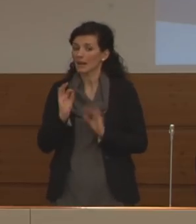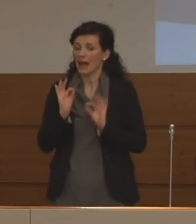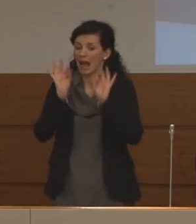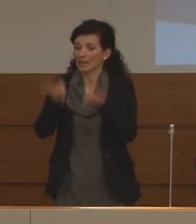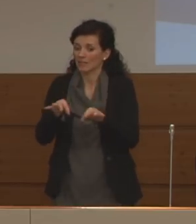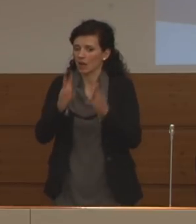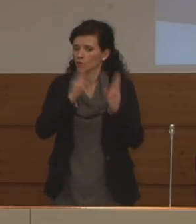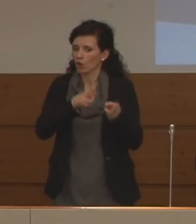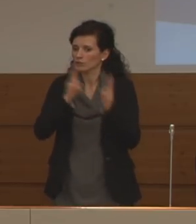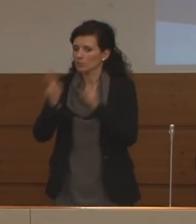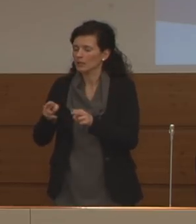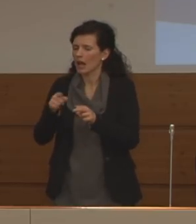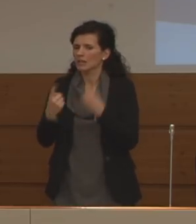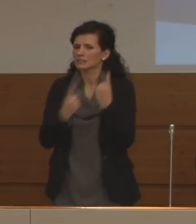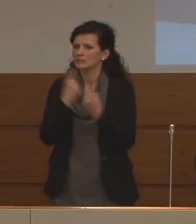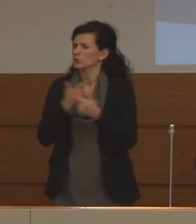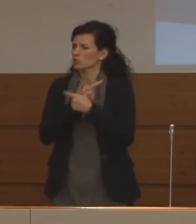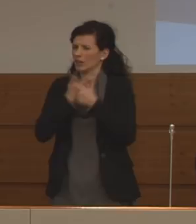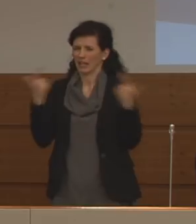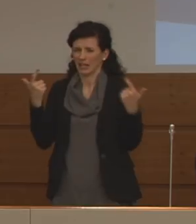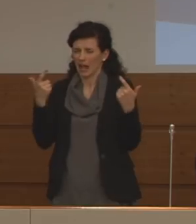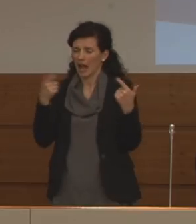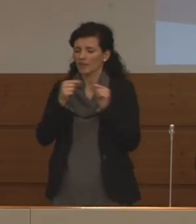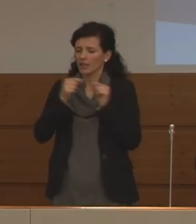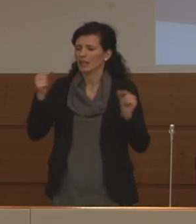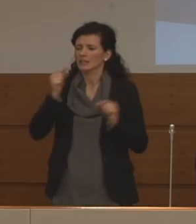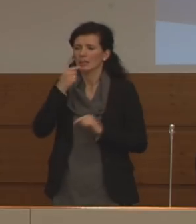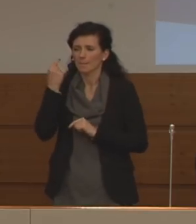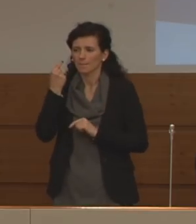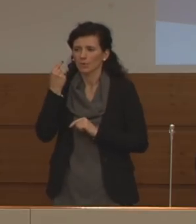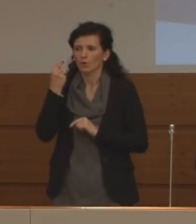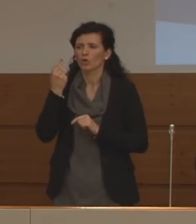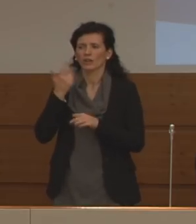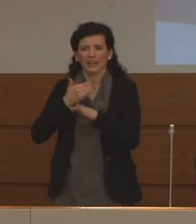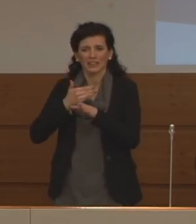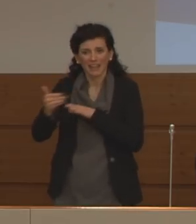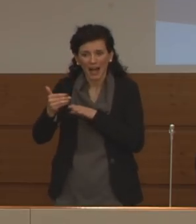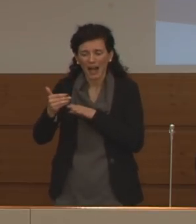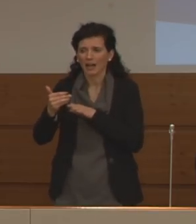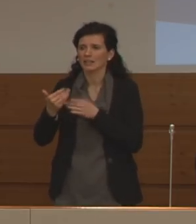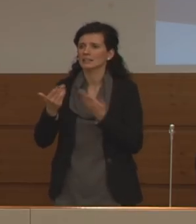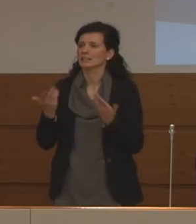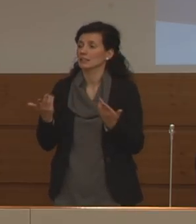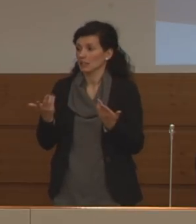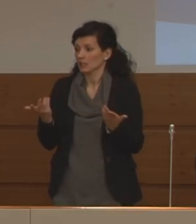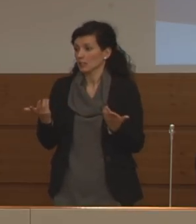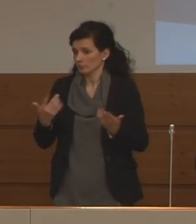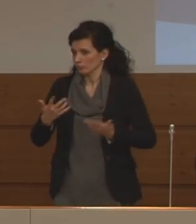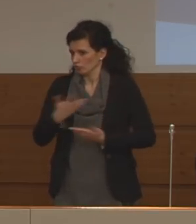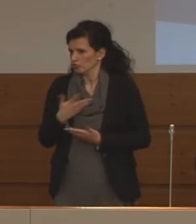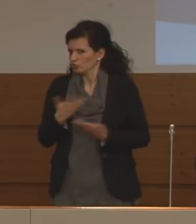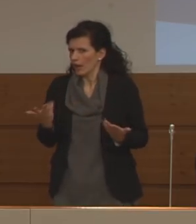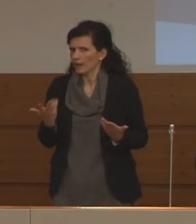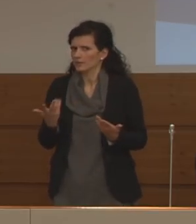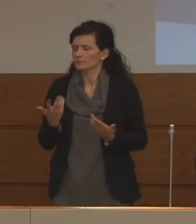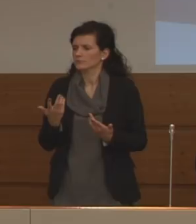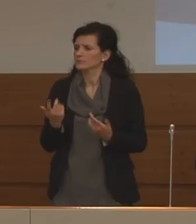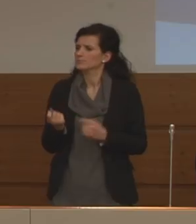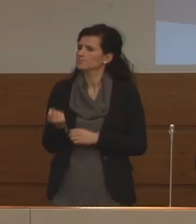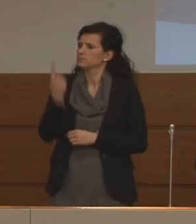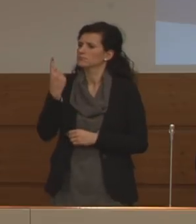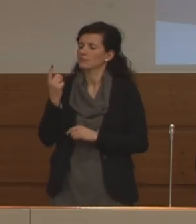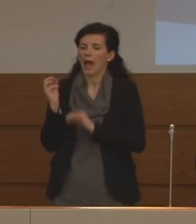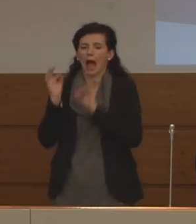già in condizioni gravi e quindi che il tampone sia stato fatto troppo tardi quindi c'è chi arriva all'ospedale